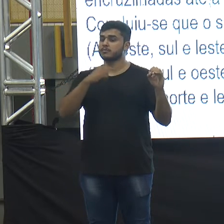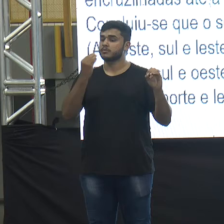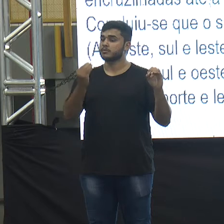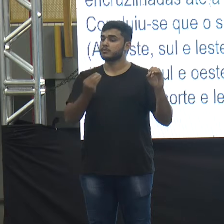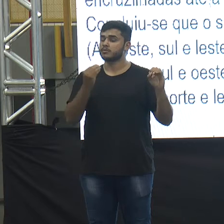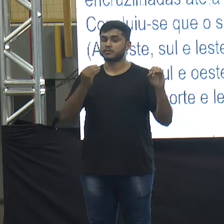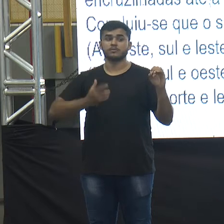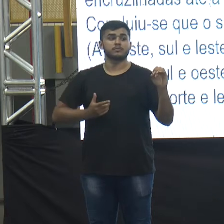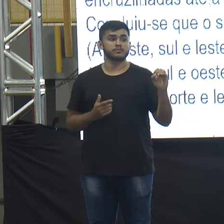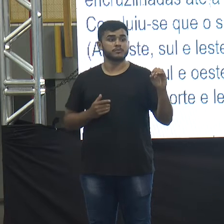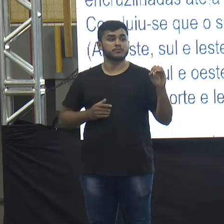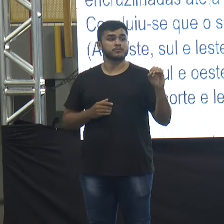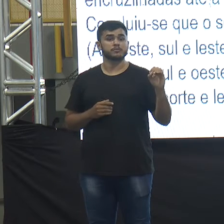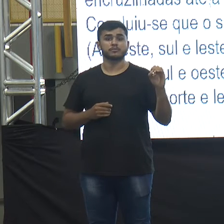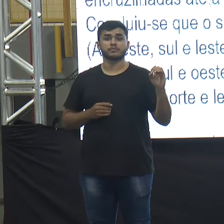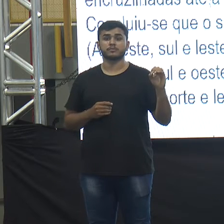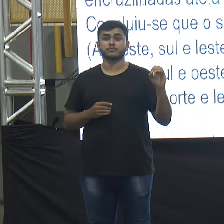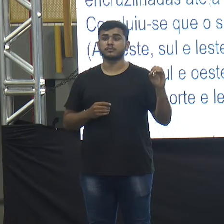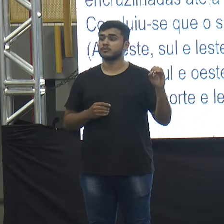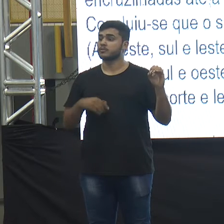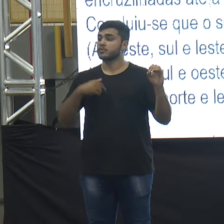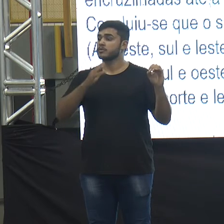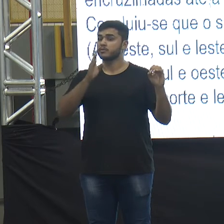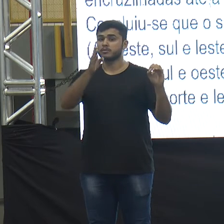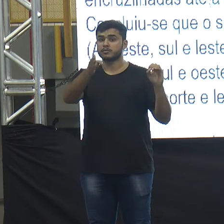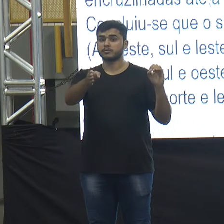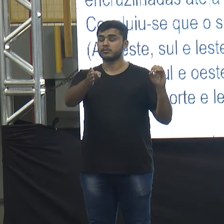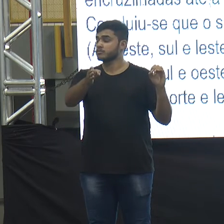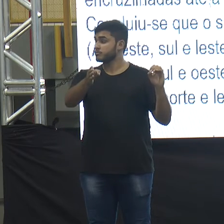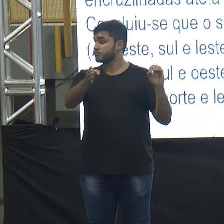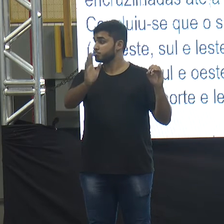filmando? Eu tenho que ponto cardeal?